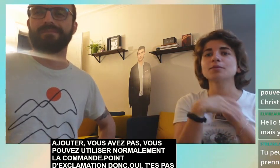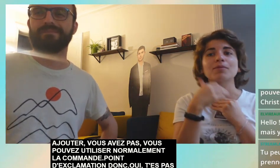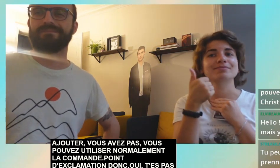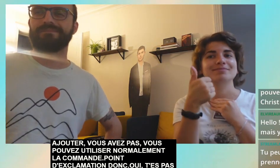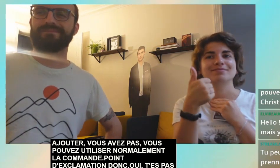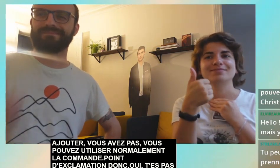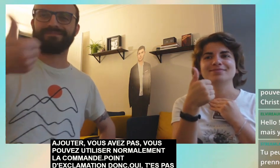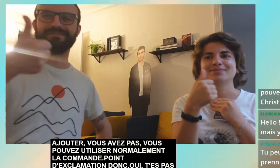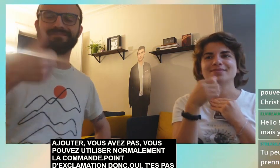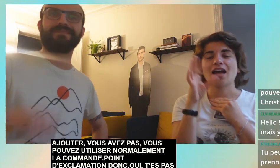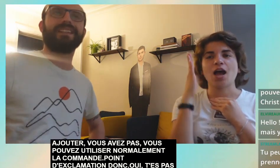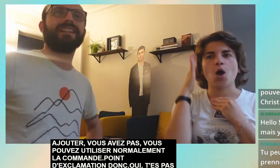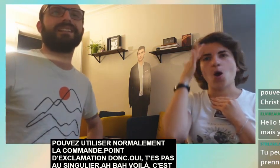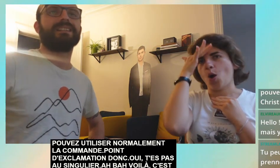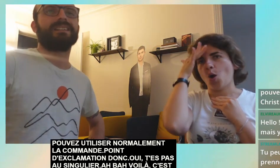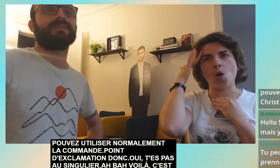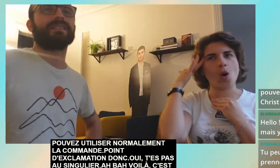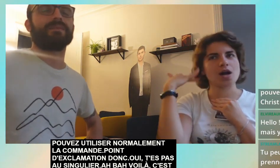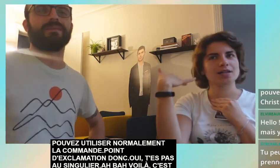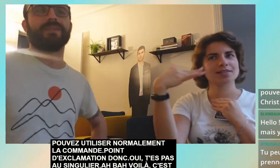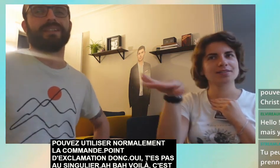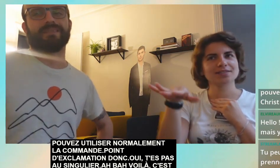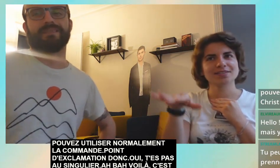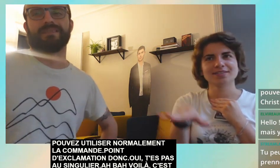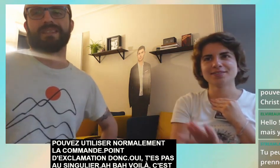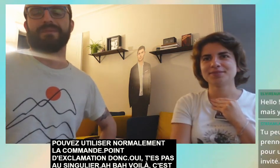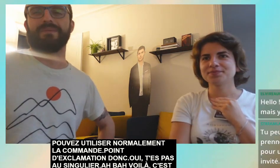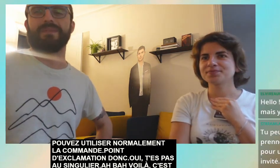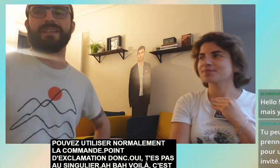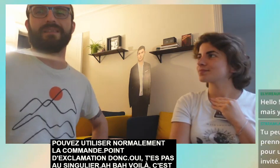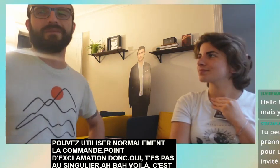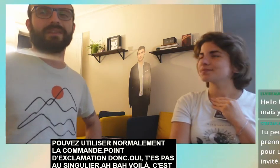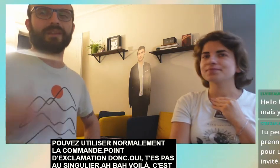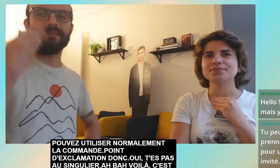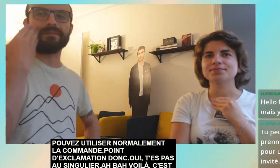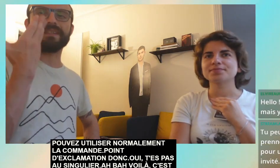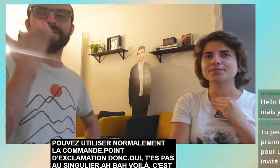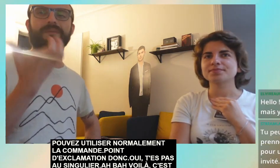bon. Si vous voulez ajouter, voilà. Si vous voulez.